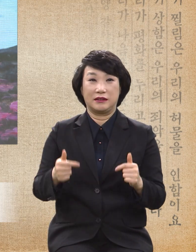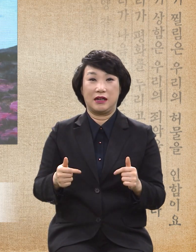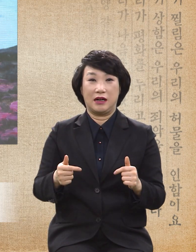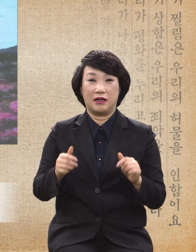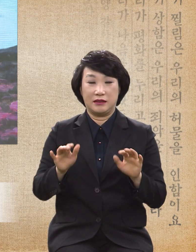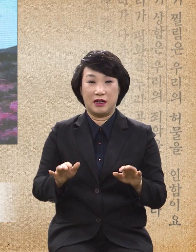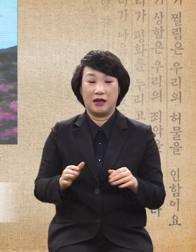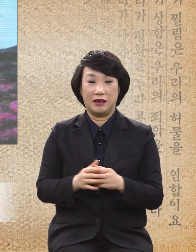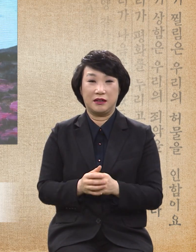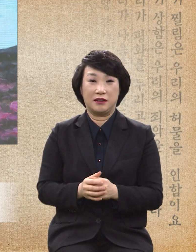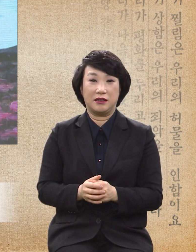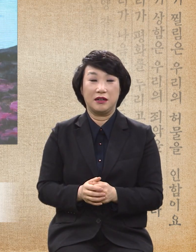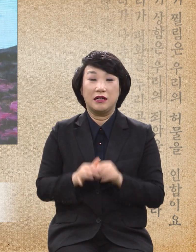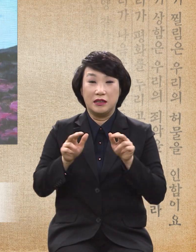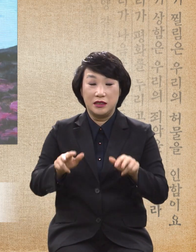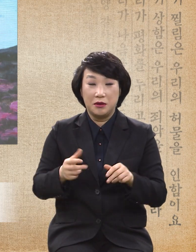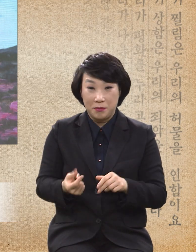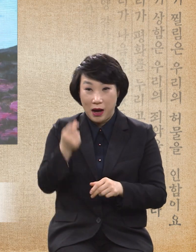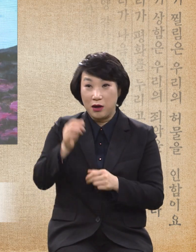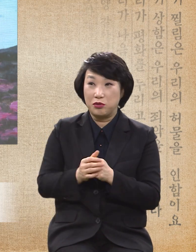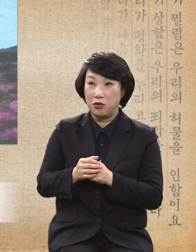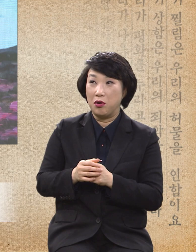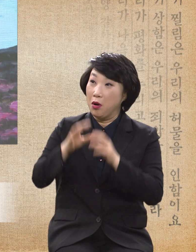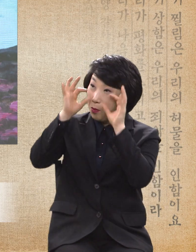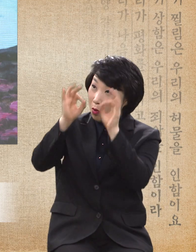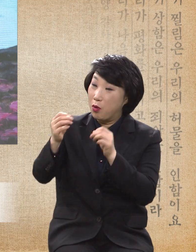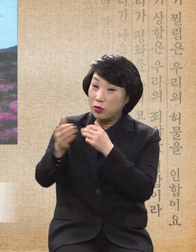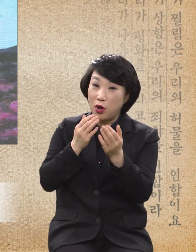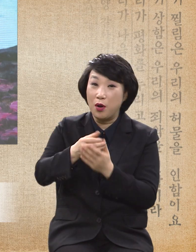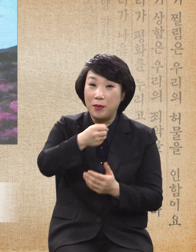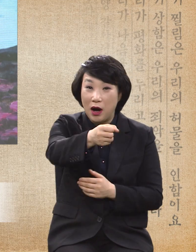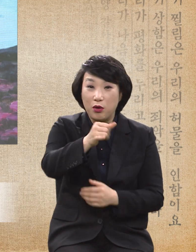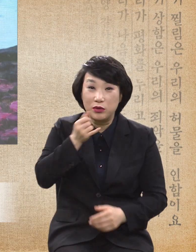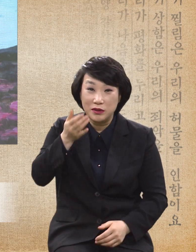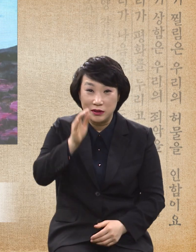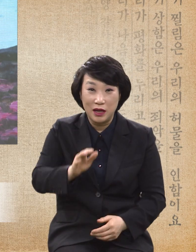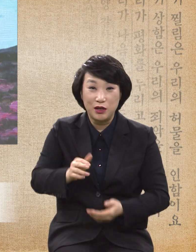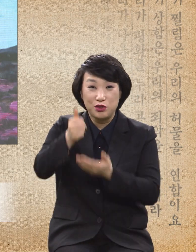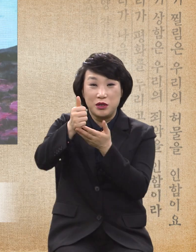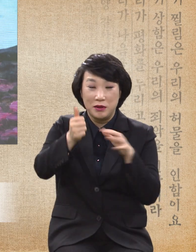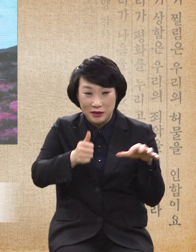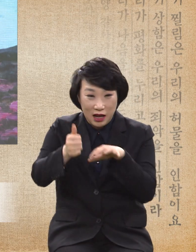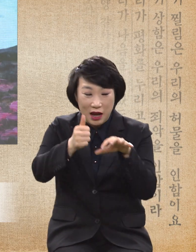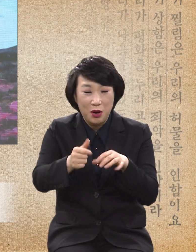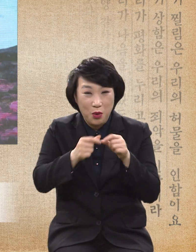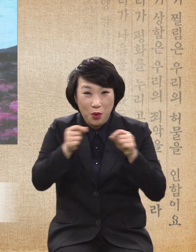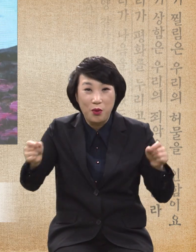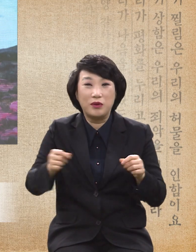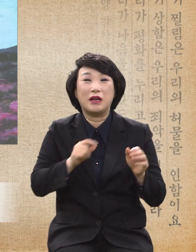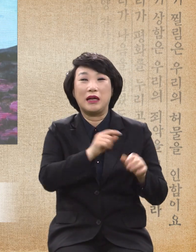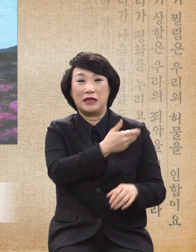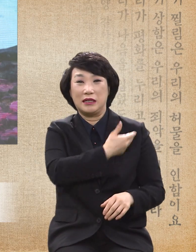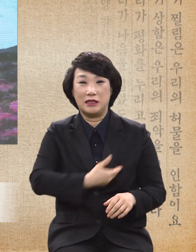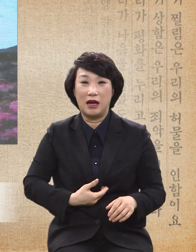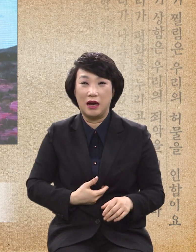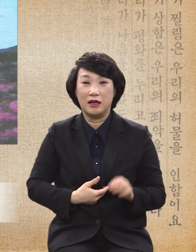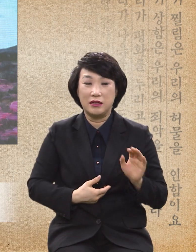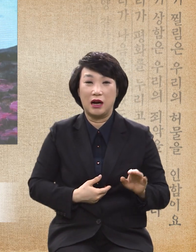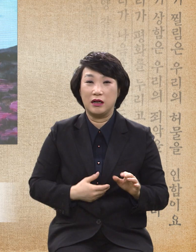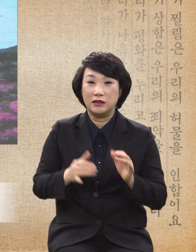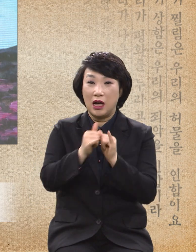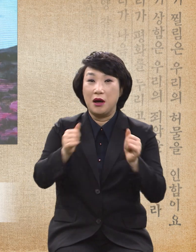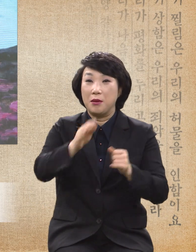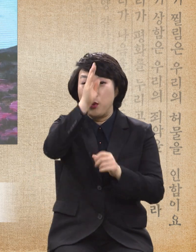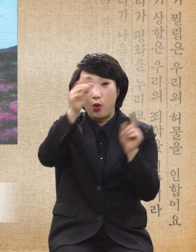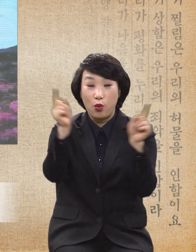언제든지 항상 현장에서 보면서 그렇게 주님을 쫓아냈던 그들이 사람 병